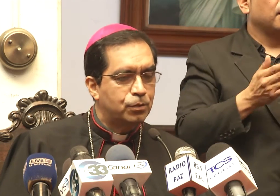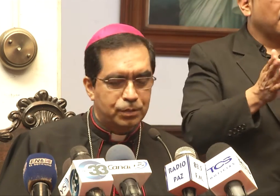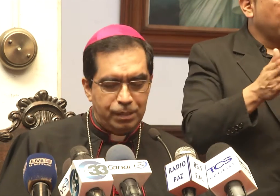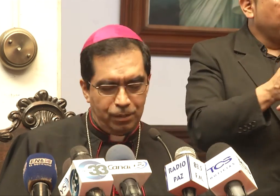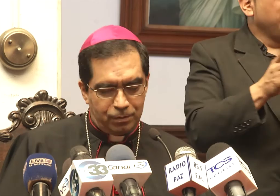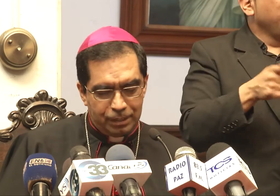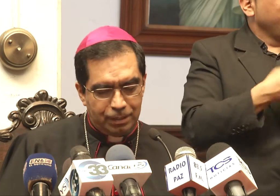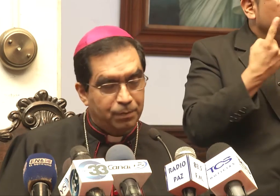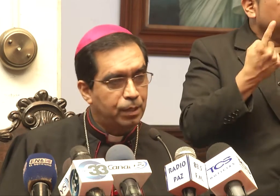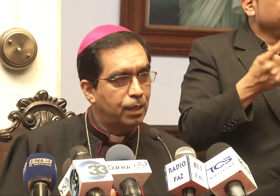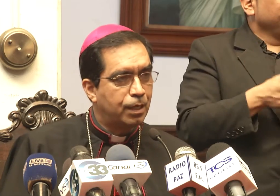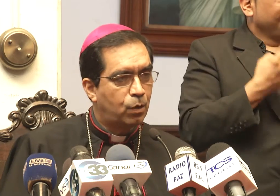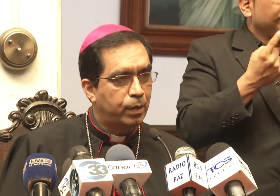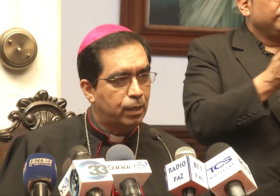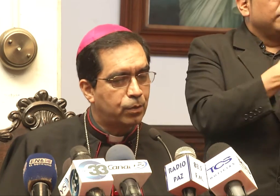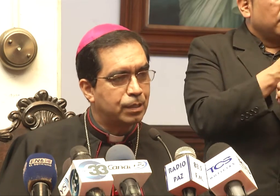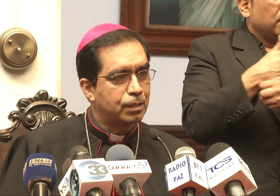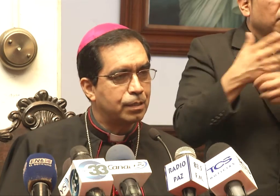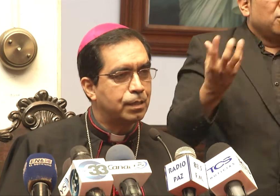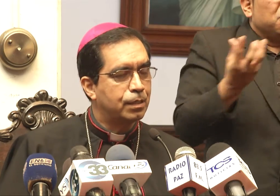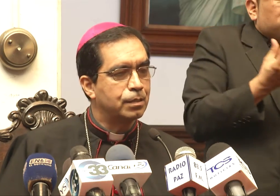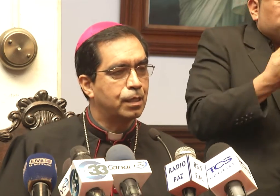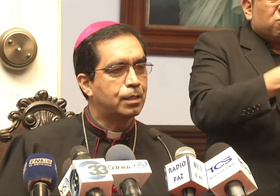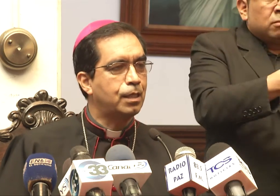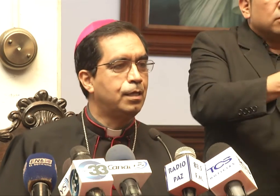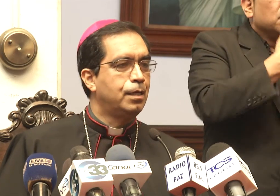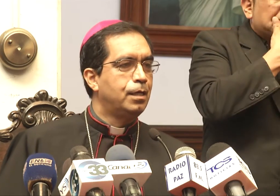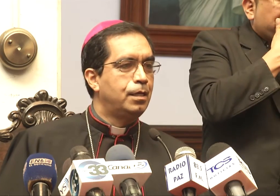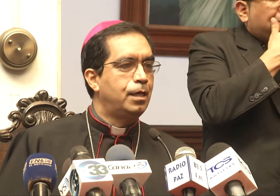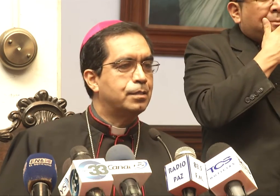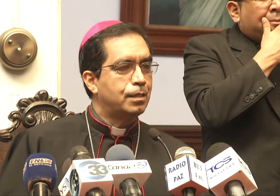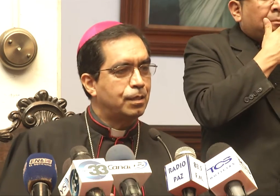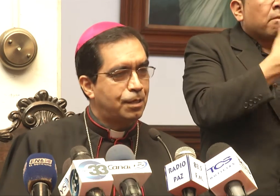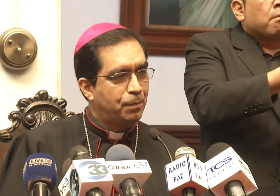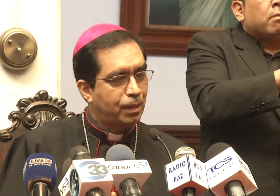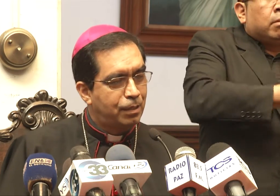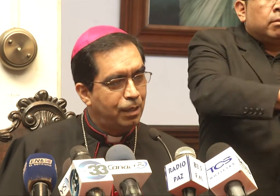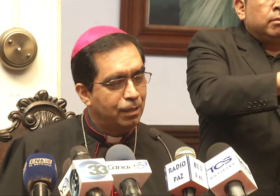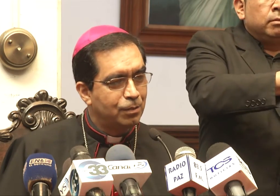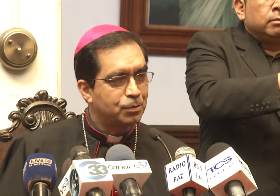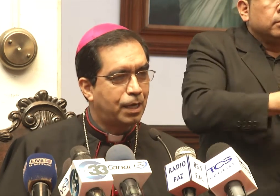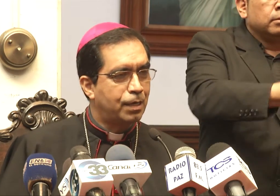veces sucedió que se ponían de acuerdo, etcétera, etcétera, etcétera, y hasta se